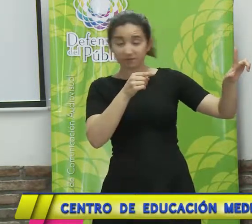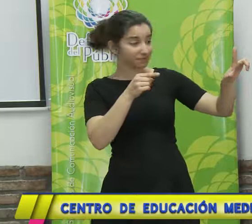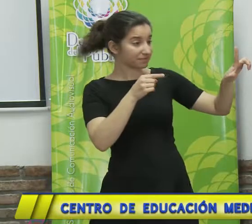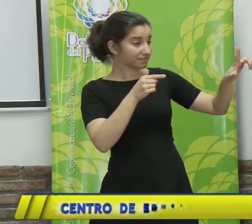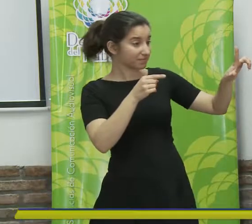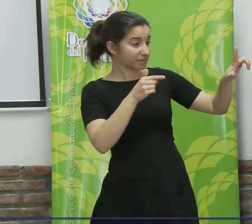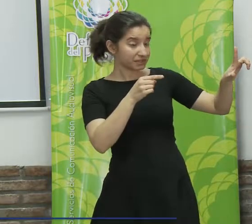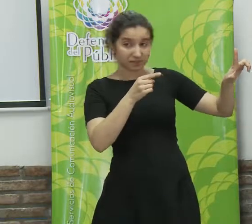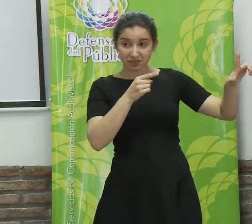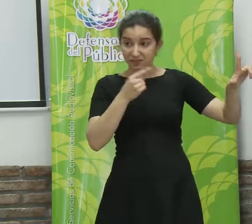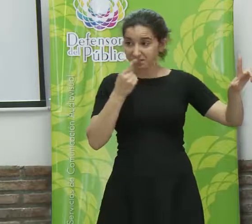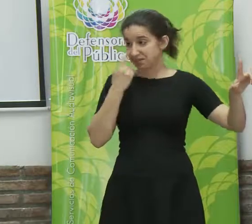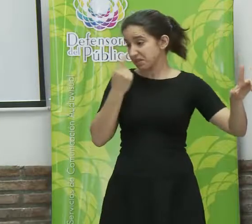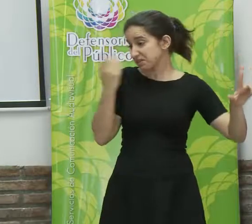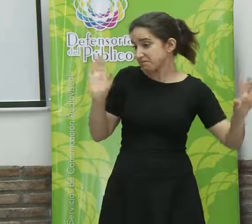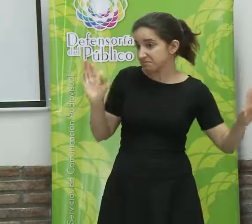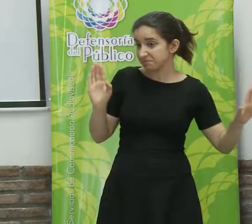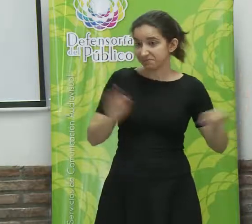llamar su atención y